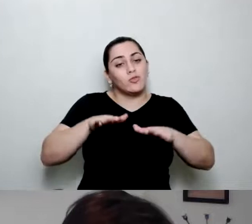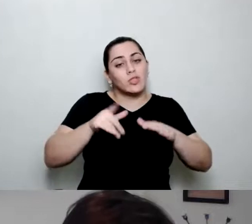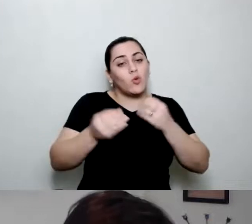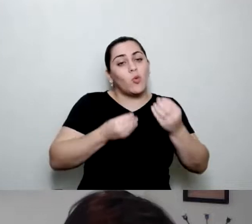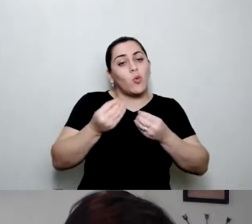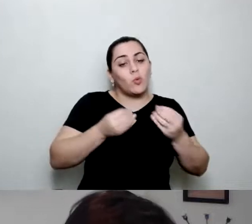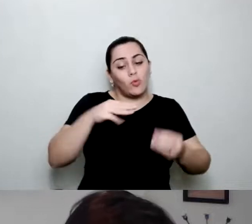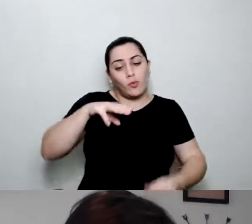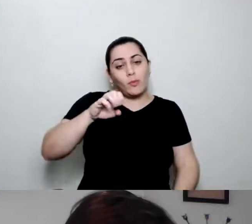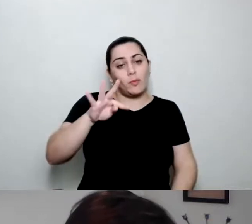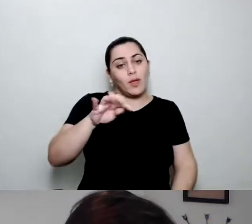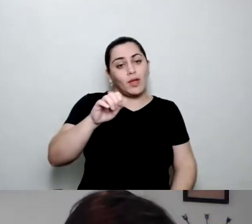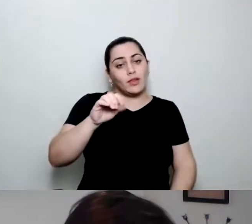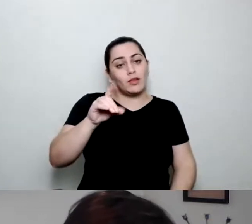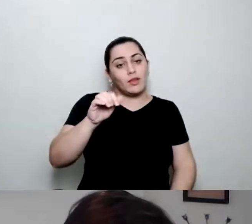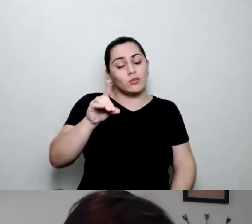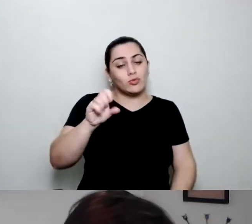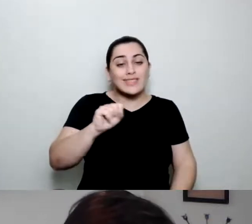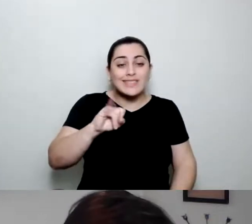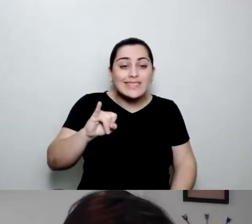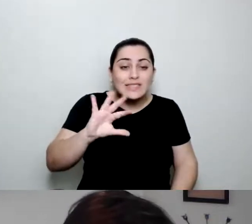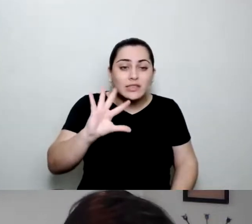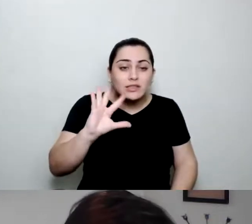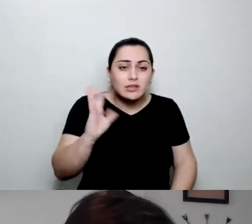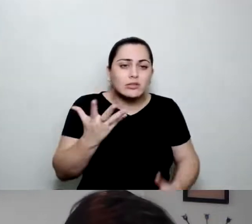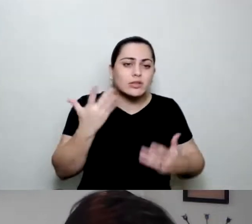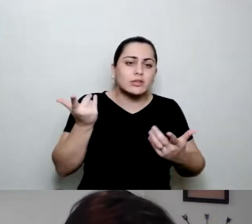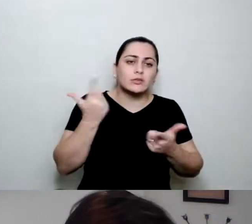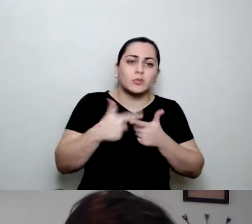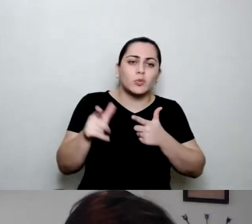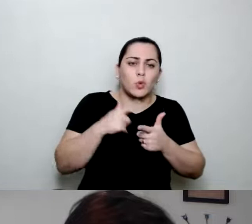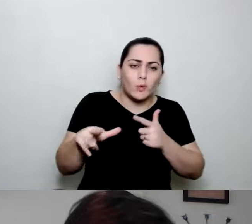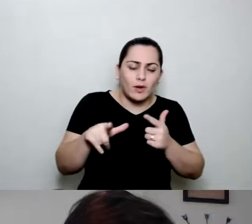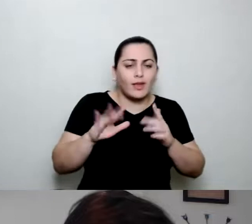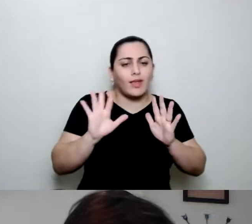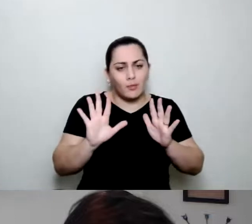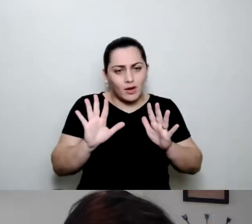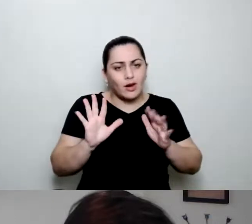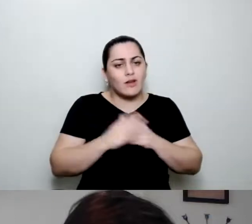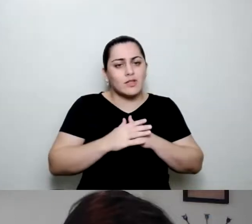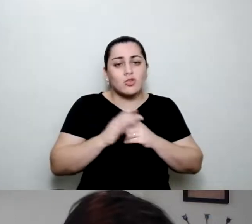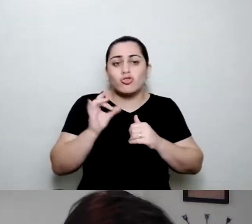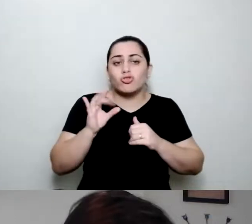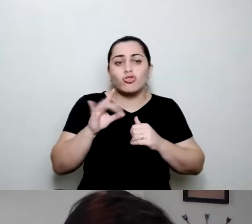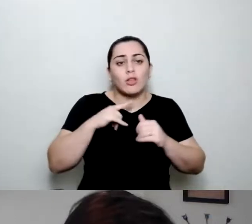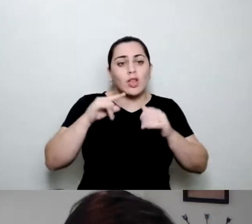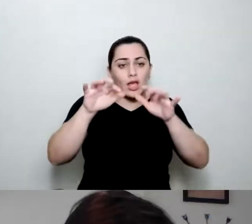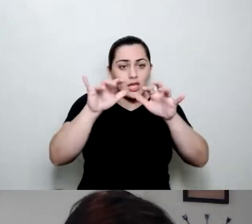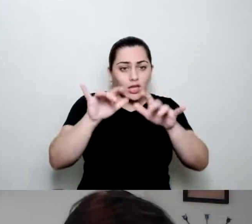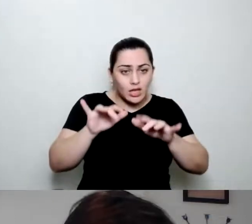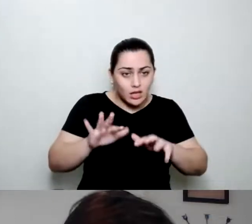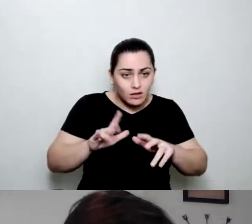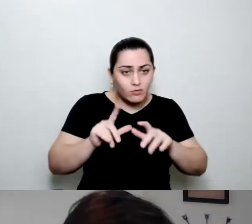de metadados. Se um dia o sistema de metadados, por alguma razão, fica disfuncional e você só tem os arquivos, os